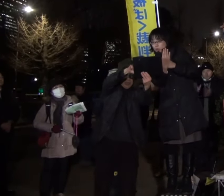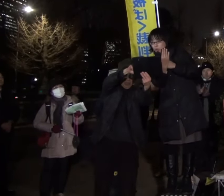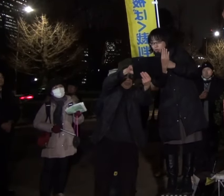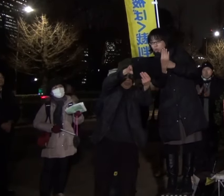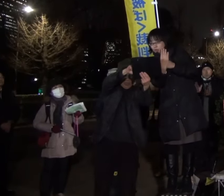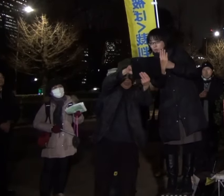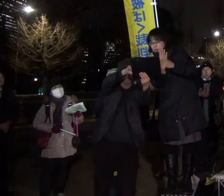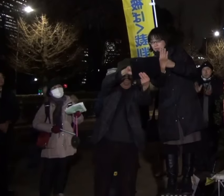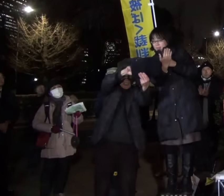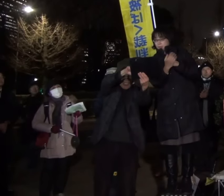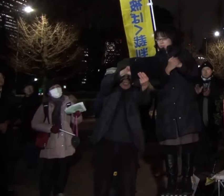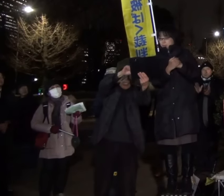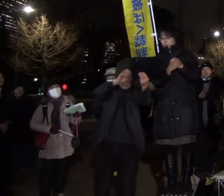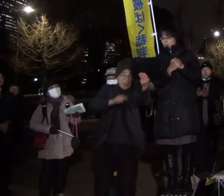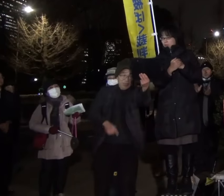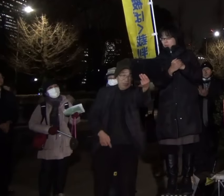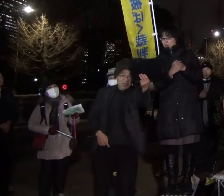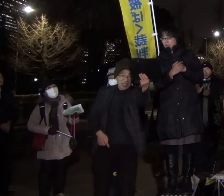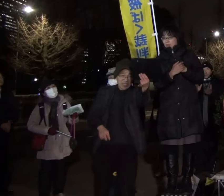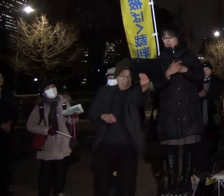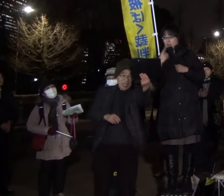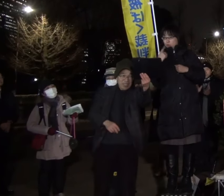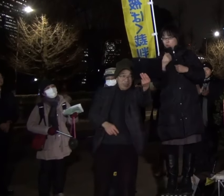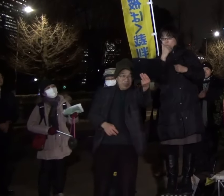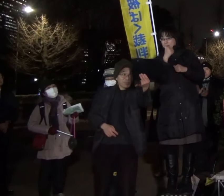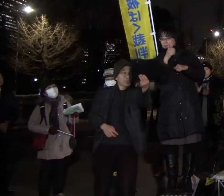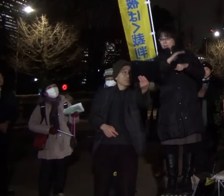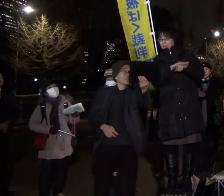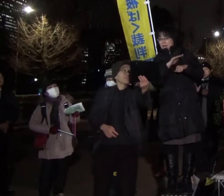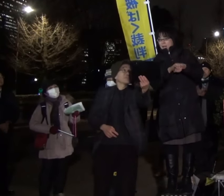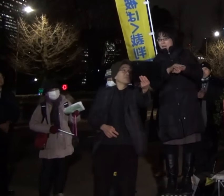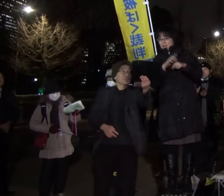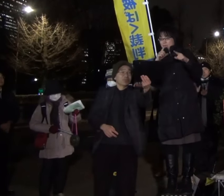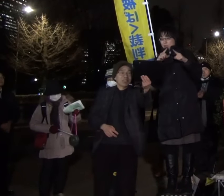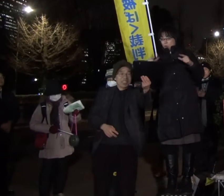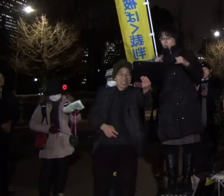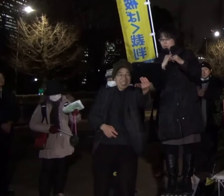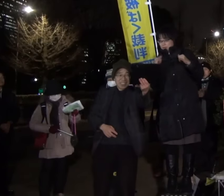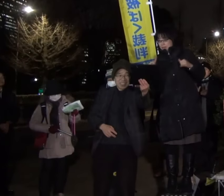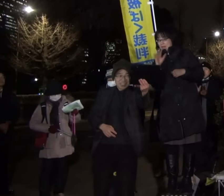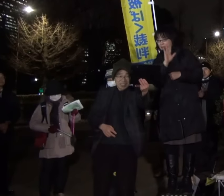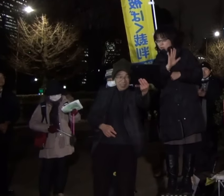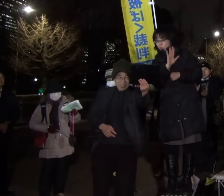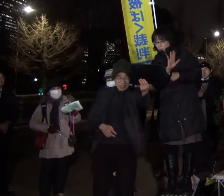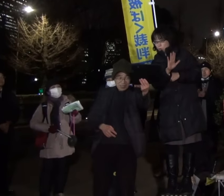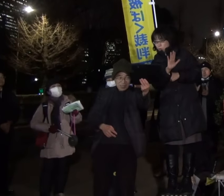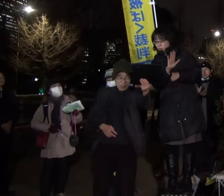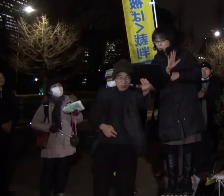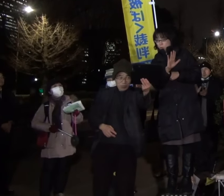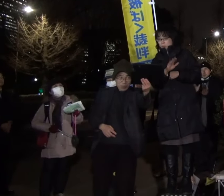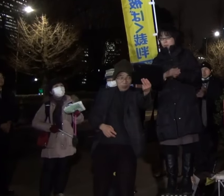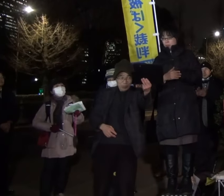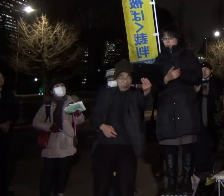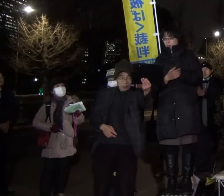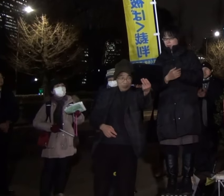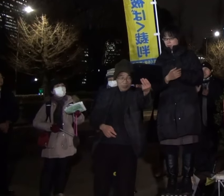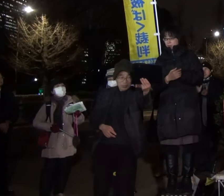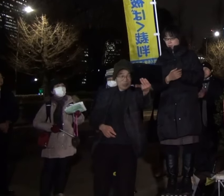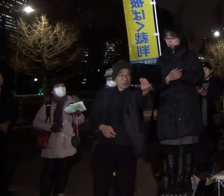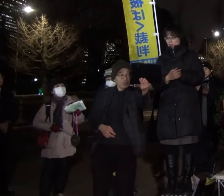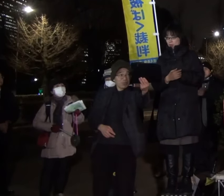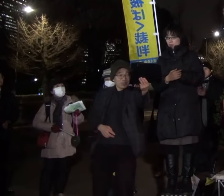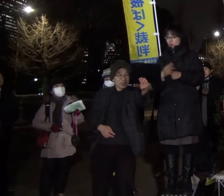全部に主権が国民にあること、